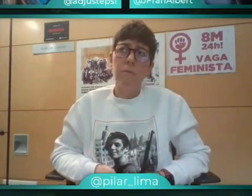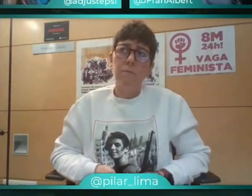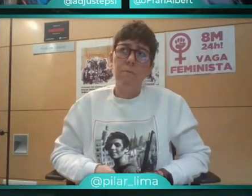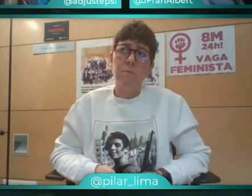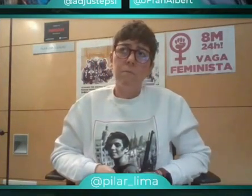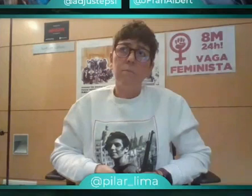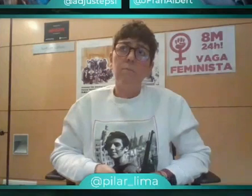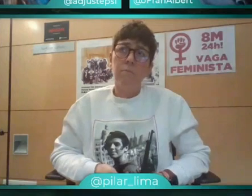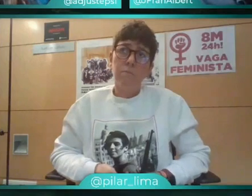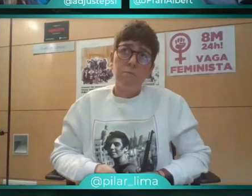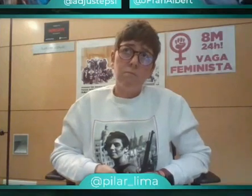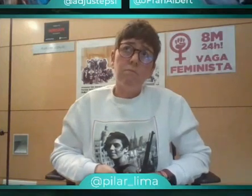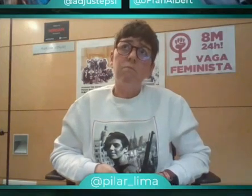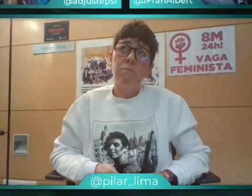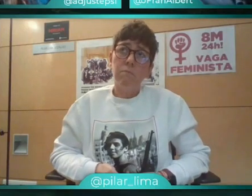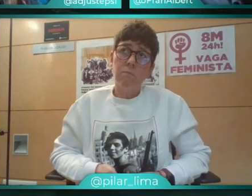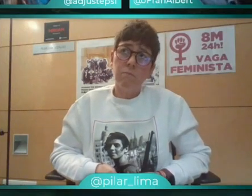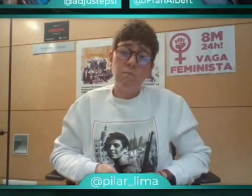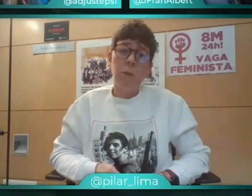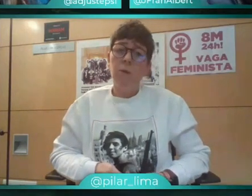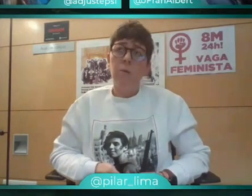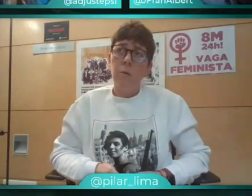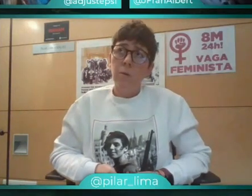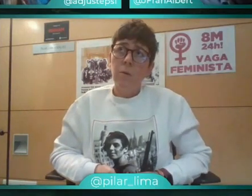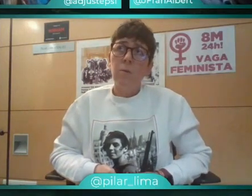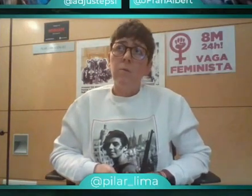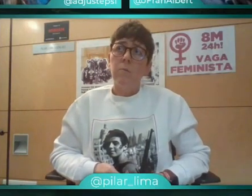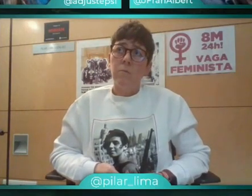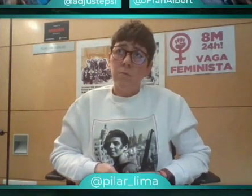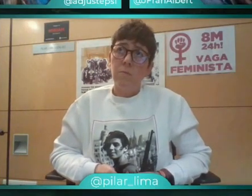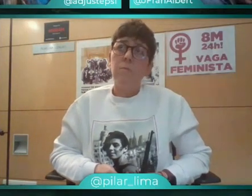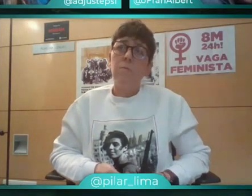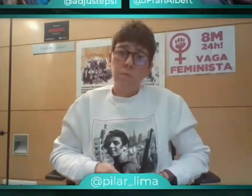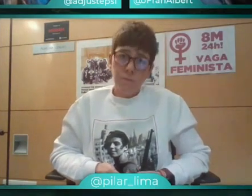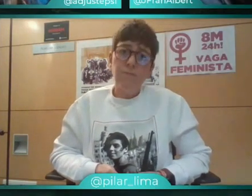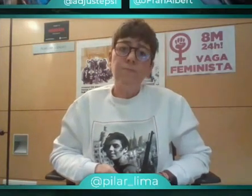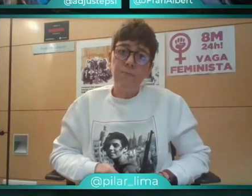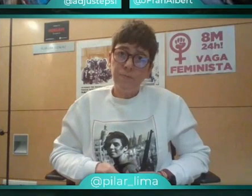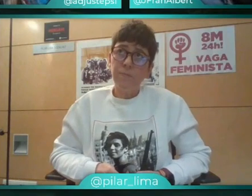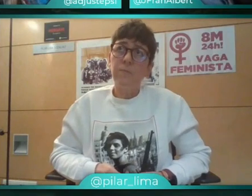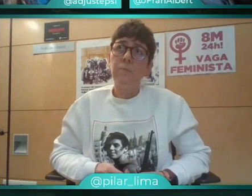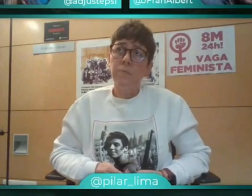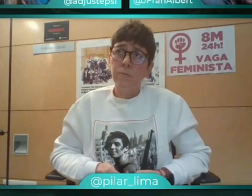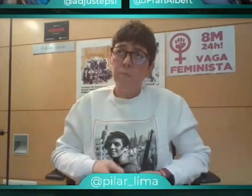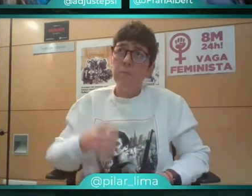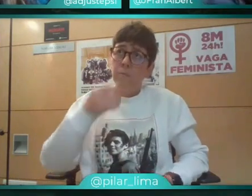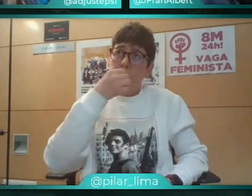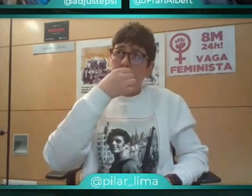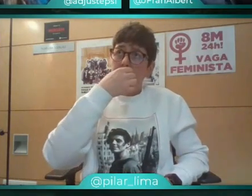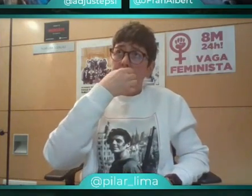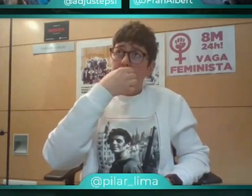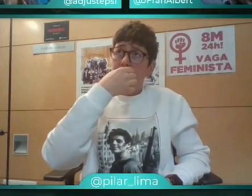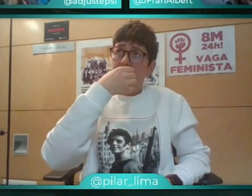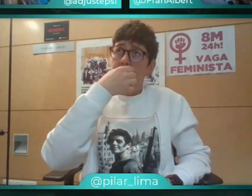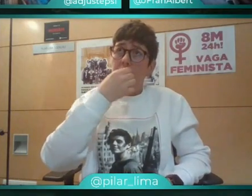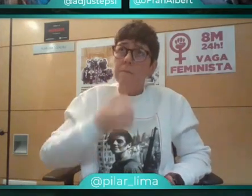más que de esa polarización no ya lo vimos en Brasil que allí la polarización era que unos y otros